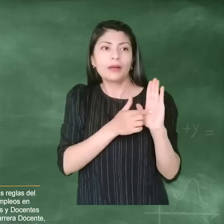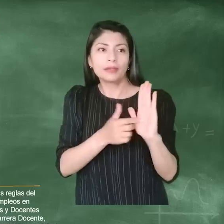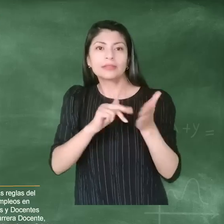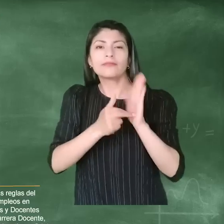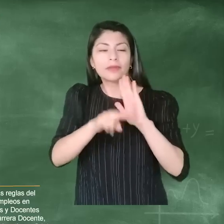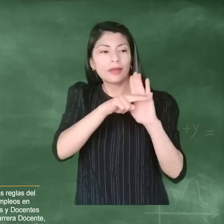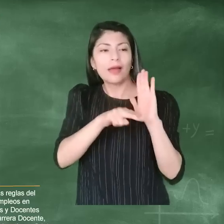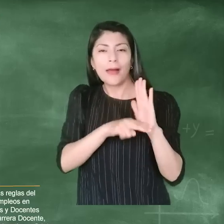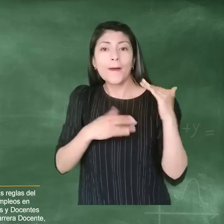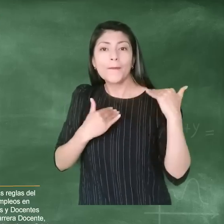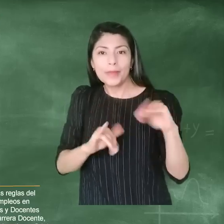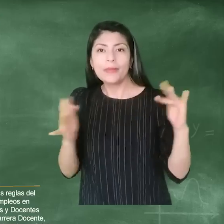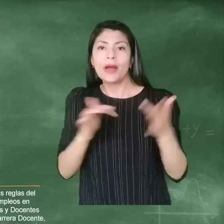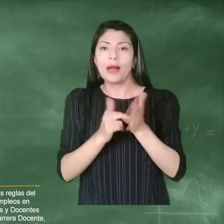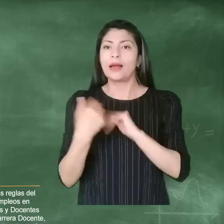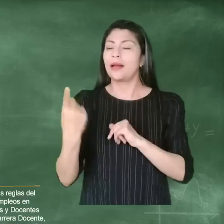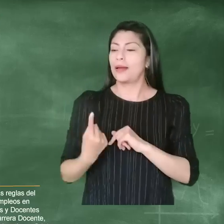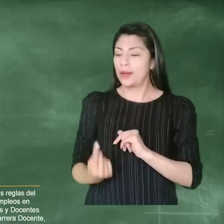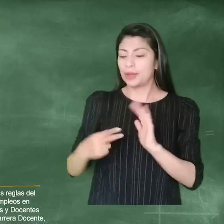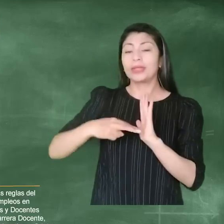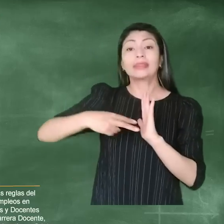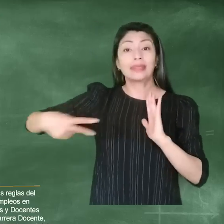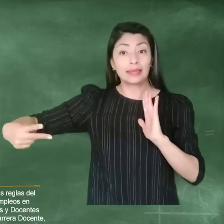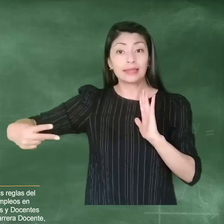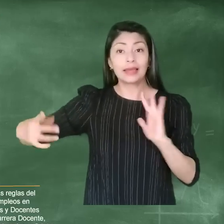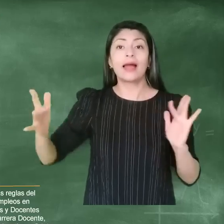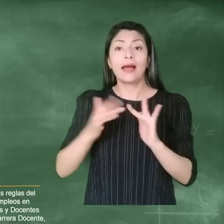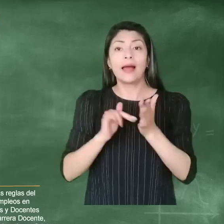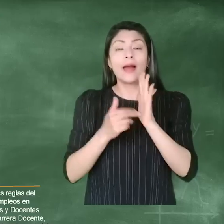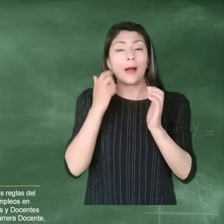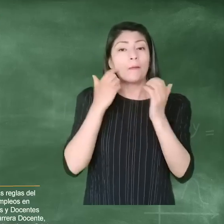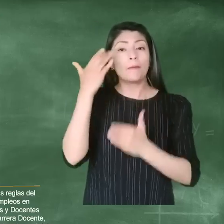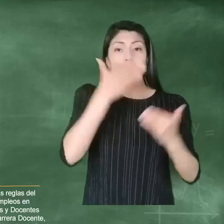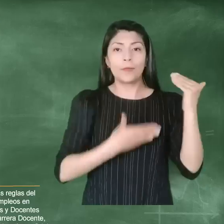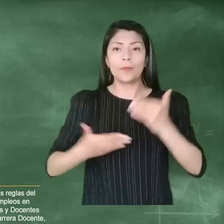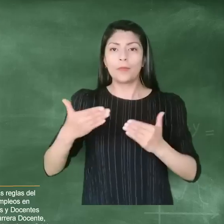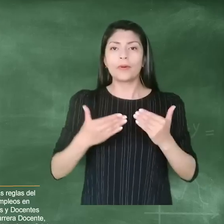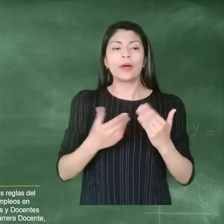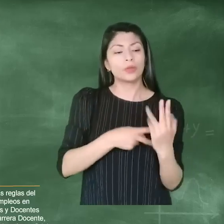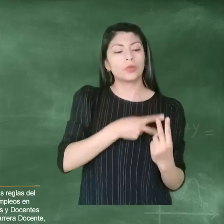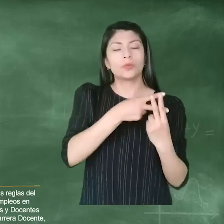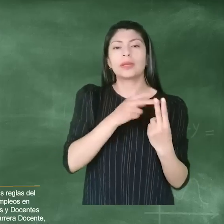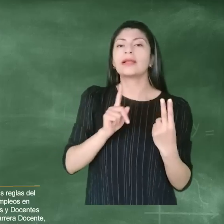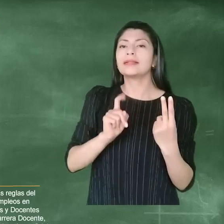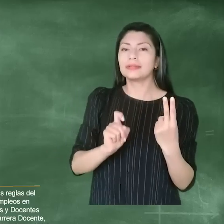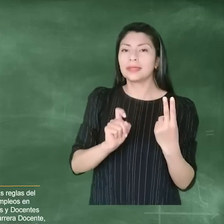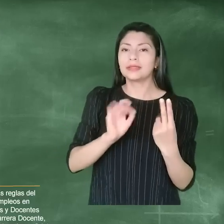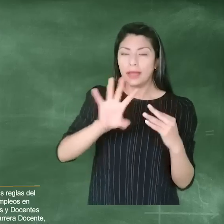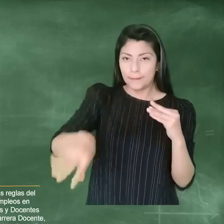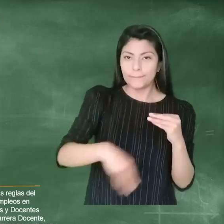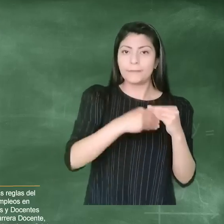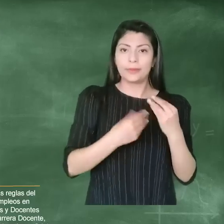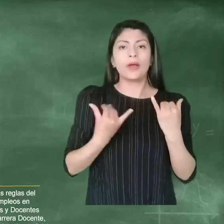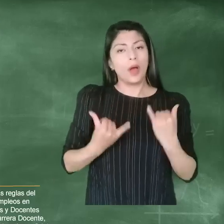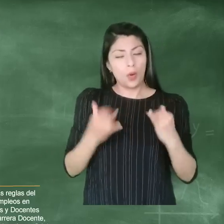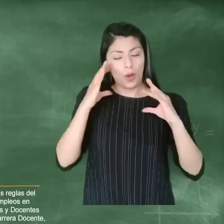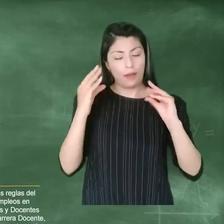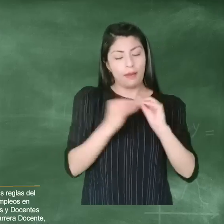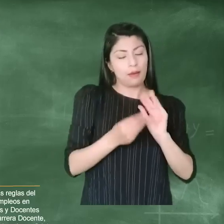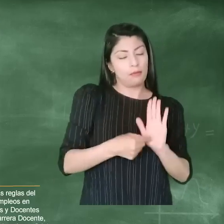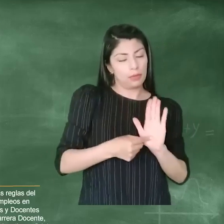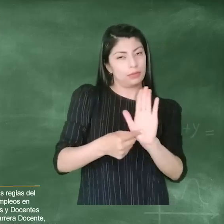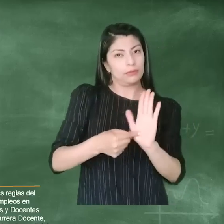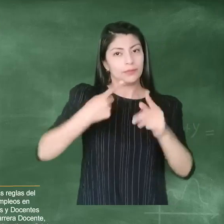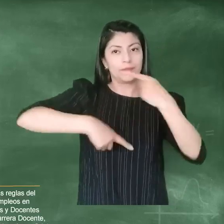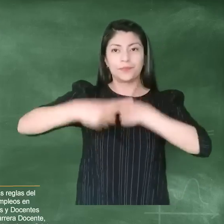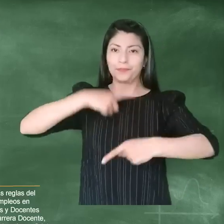de requisitos mínimos. Las especificaciones técnicas de esta prueba se encuentran definidas en el numeral 6 del anexo